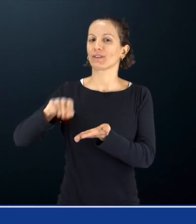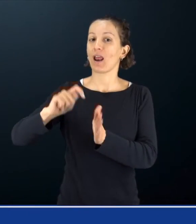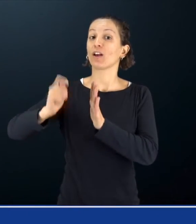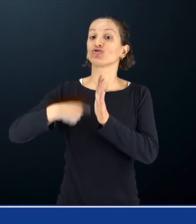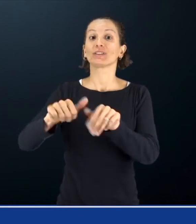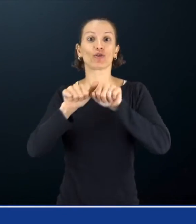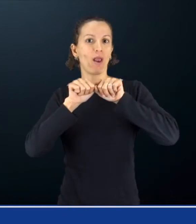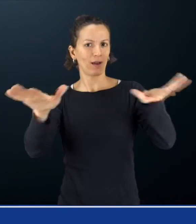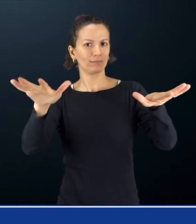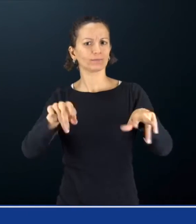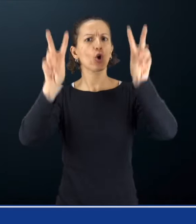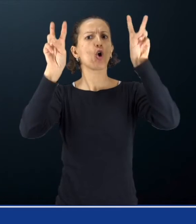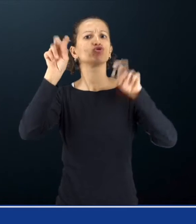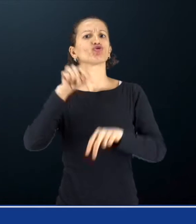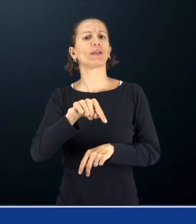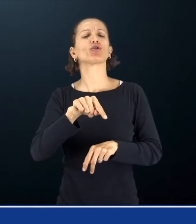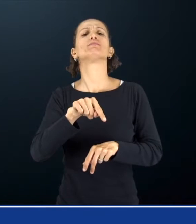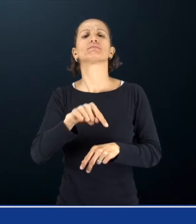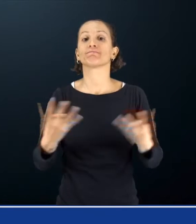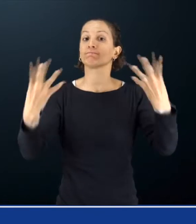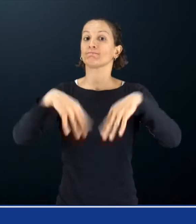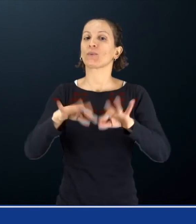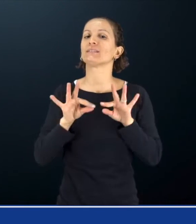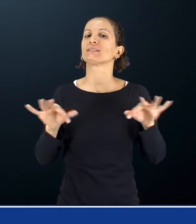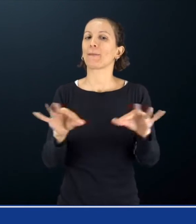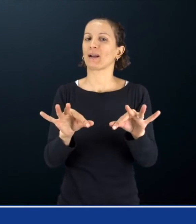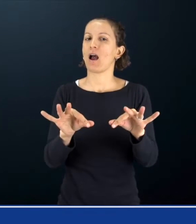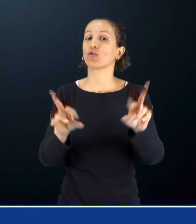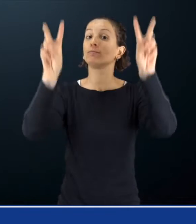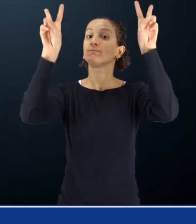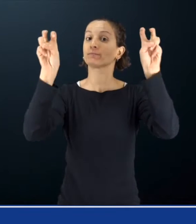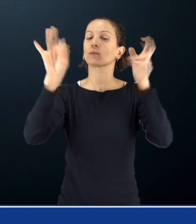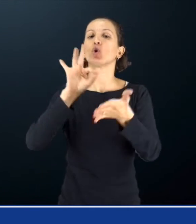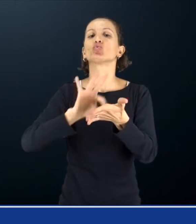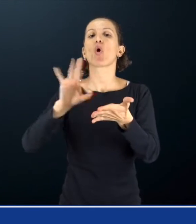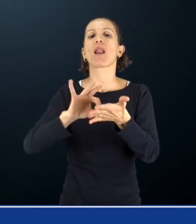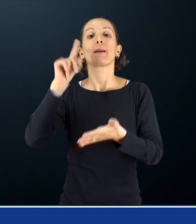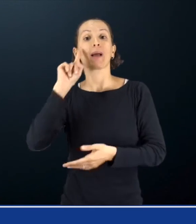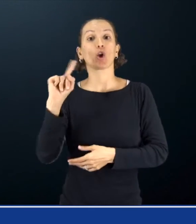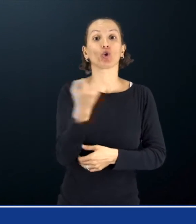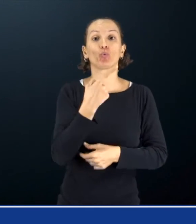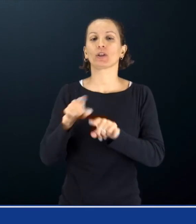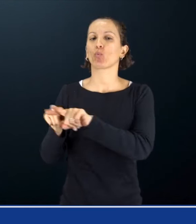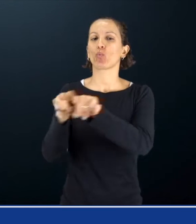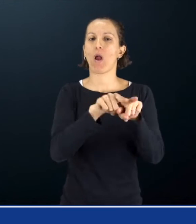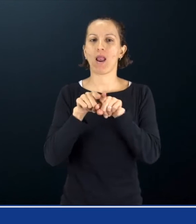Enz, sede centrale circolari oggetto, organizzazione e seminario, la scuola è uguale per tutti.